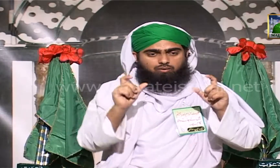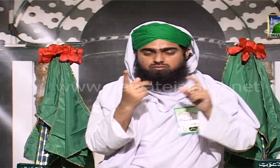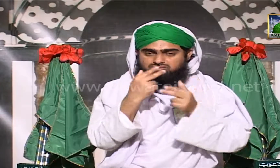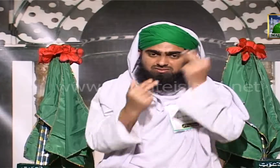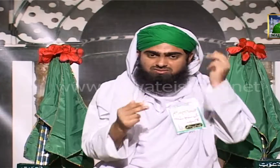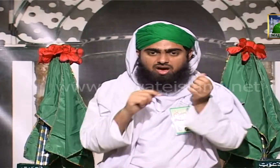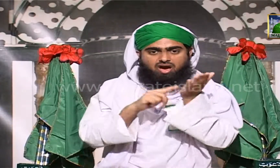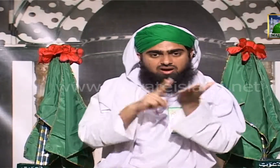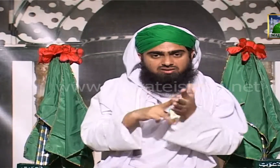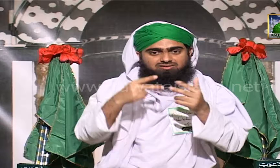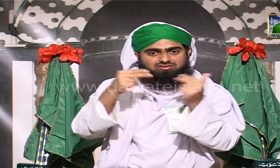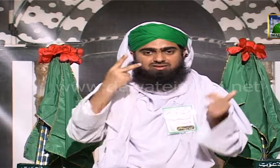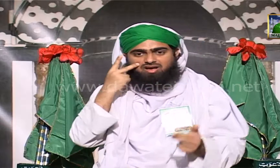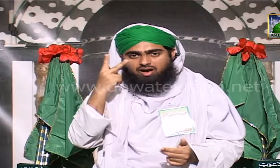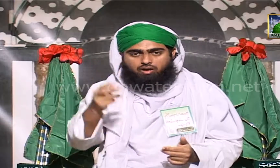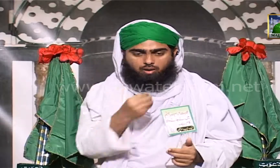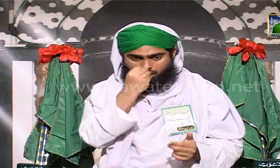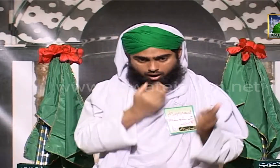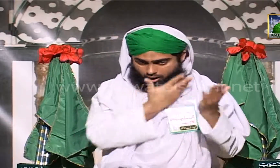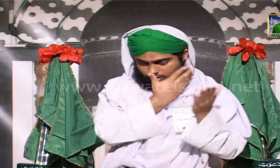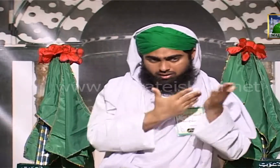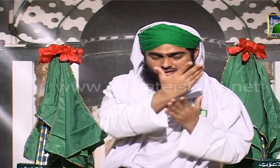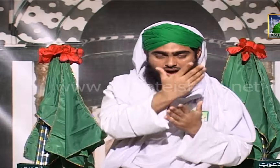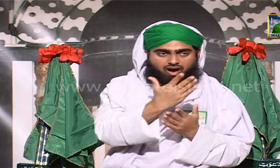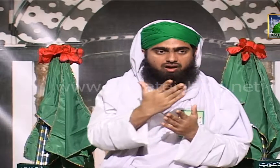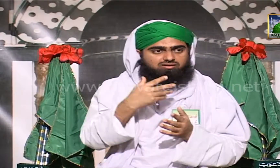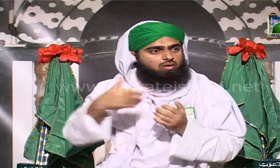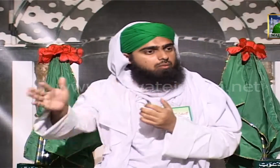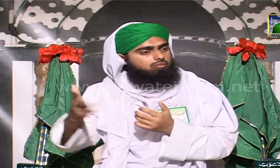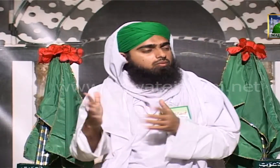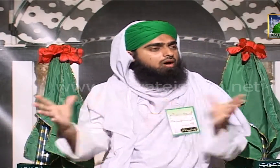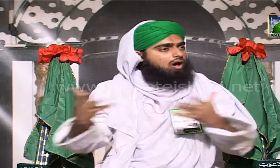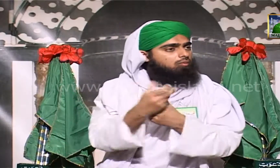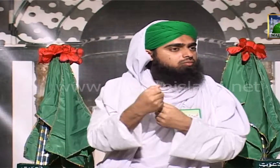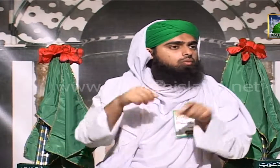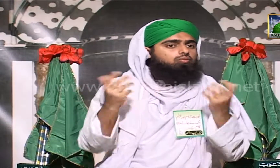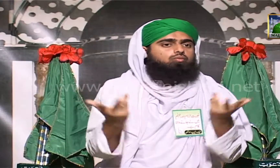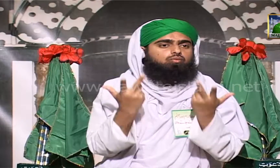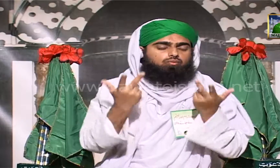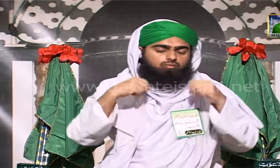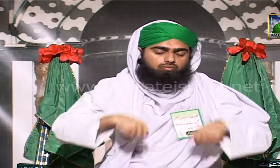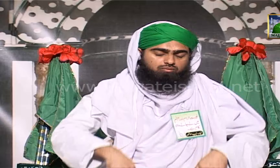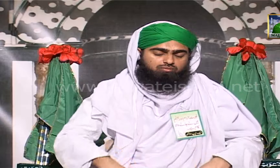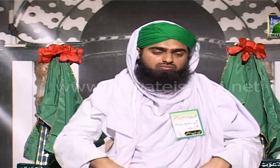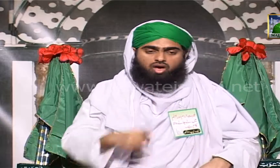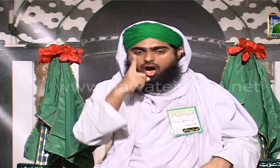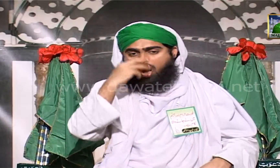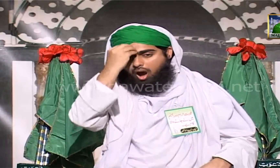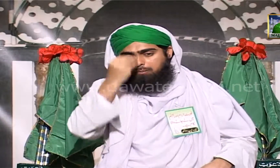ڈرامے بھی دیکھنے. جنت بھی چاہیے اور فلموں کو بھی نہیں چھوڑنا, گانوں کو بھی نہیں چھوڑنا, بازوں کو بھی نہیں چھوڑنا. ماں باپ کا ستانا بھی موقوف نہیں